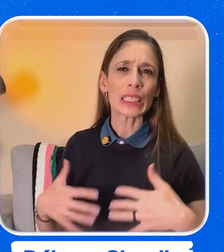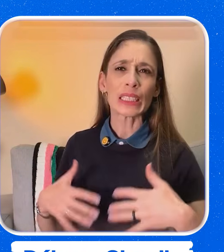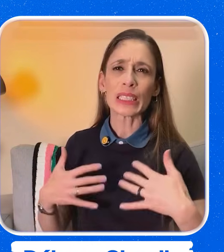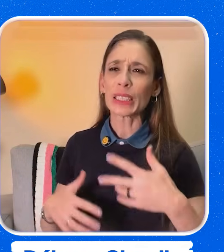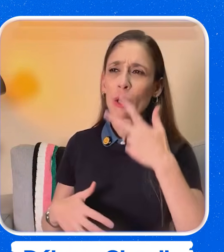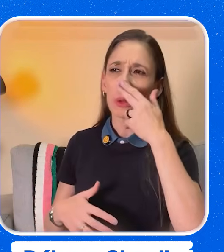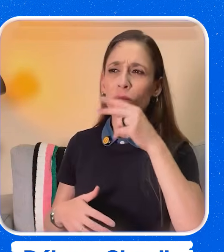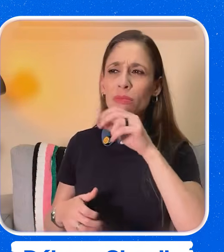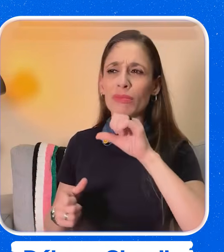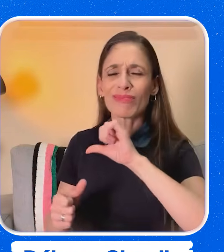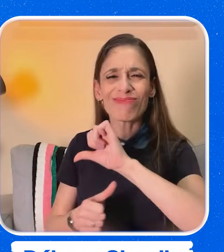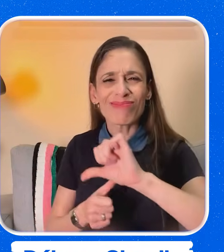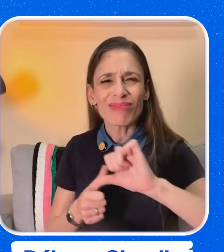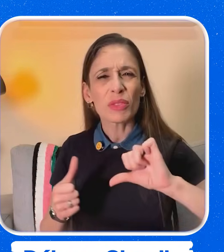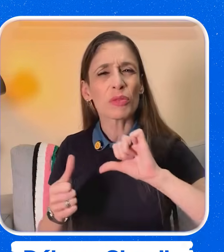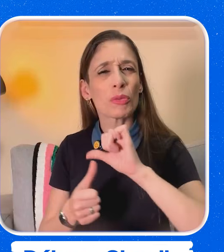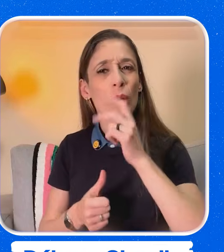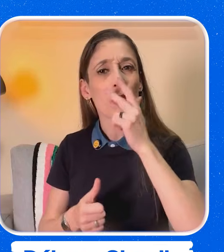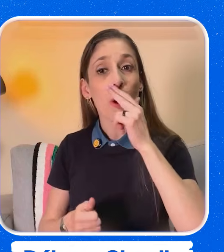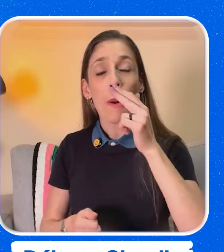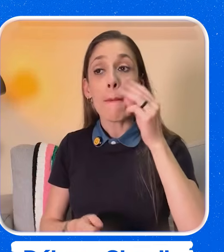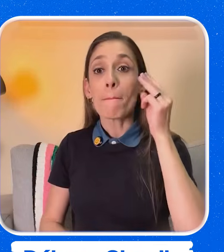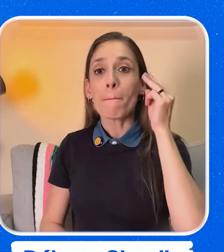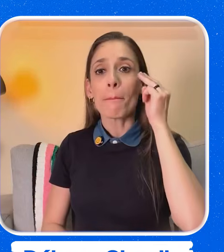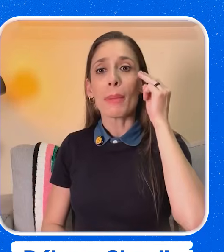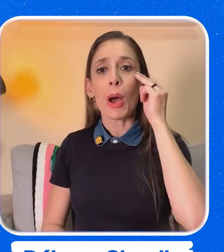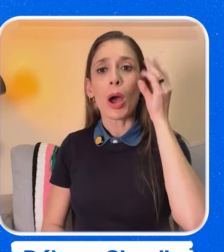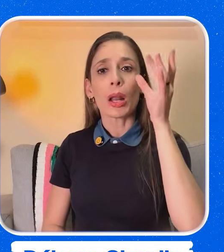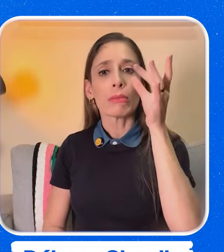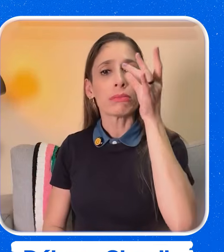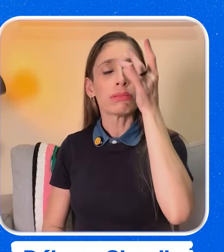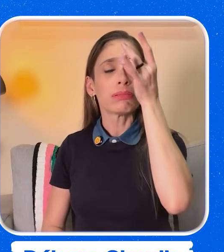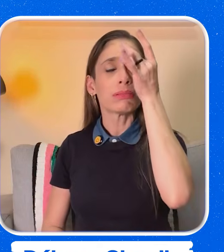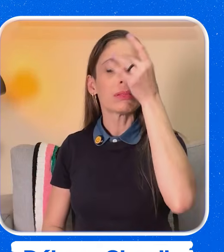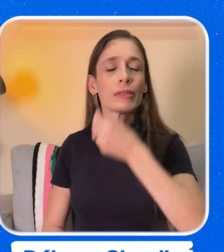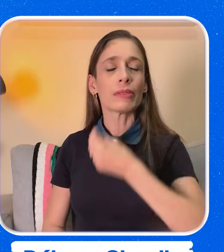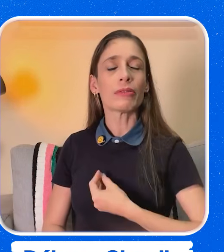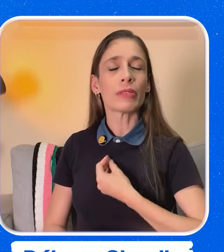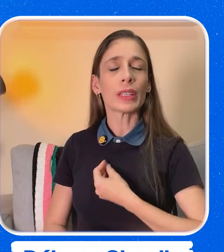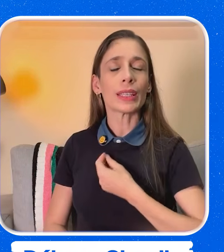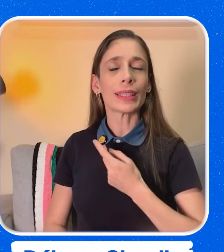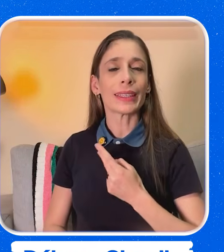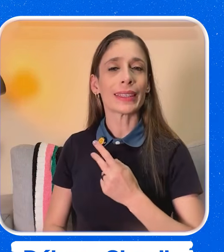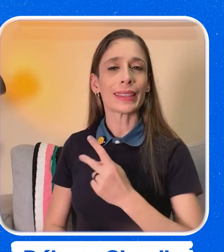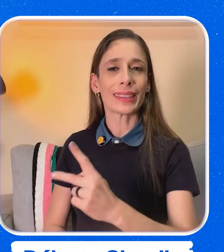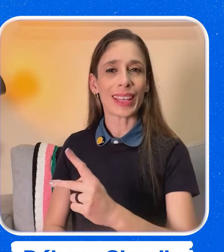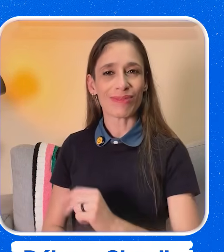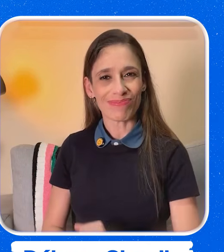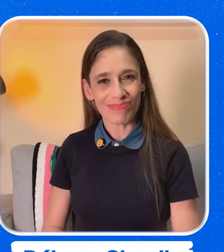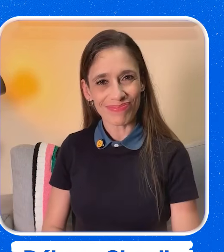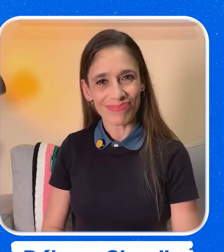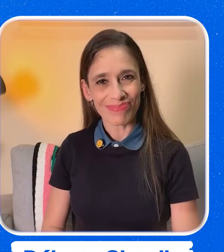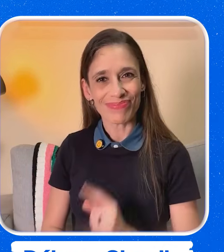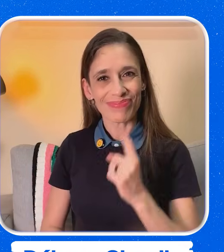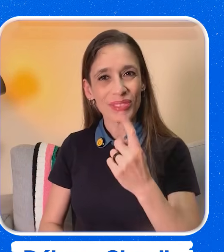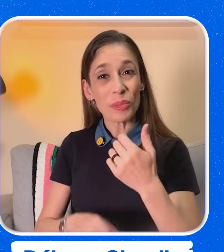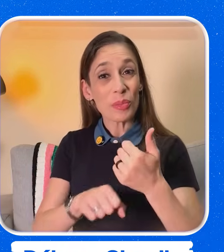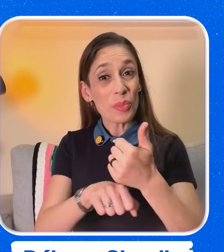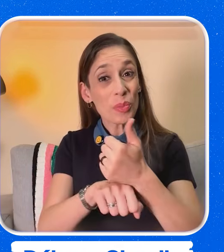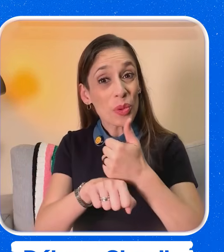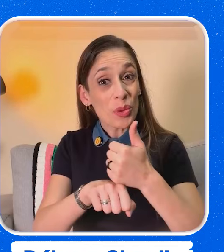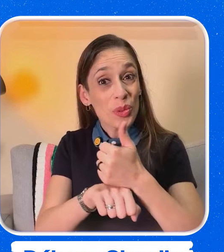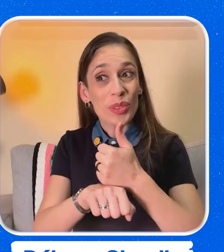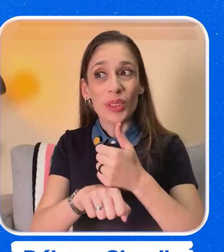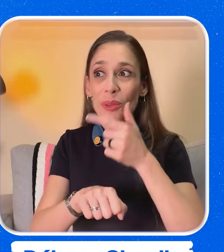memória, né? Uma memória para sempre na vida daquela pessoa. E algum profissional chegou ali e se comunicou